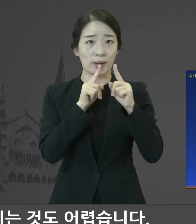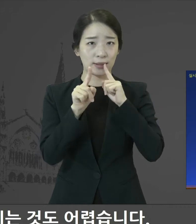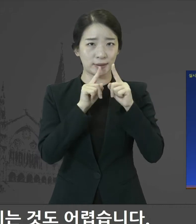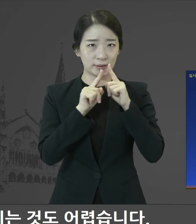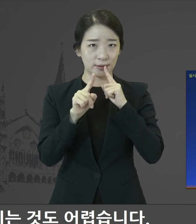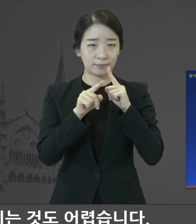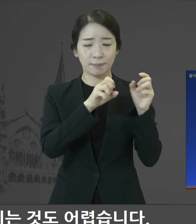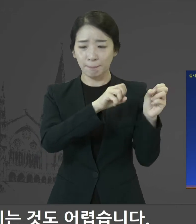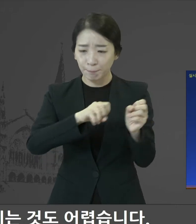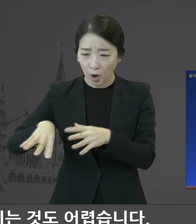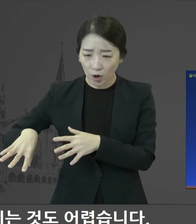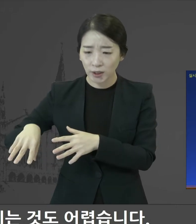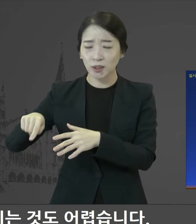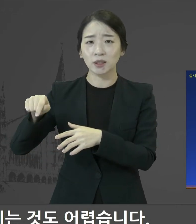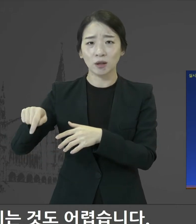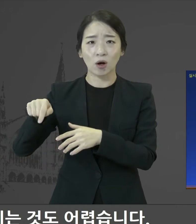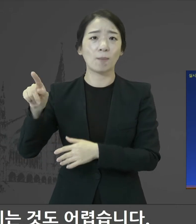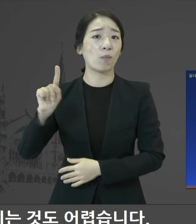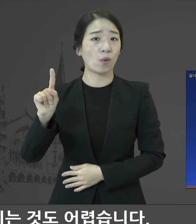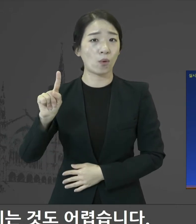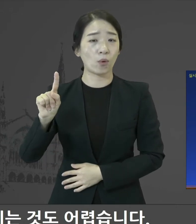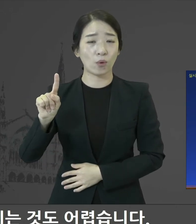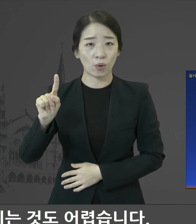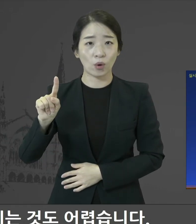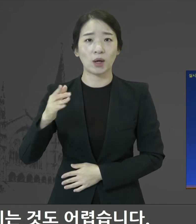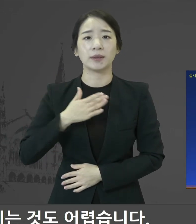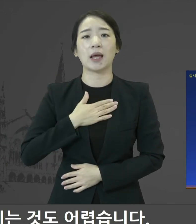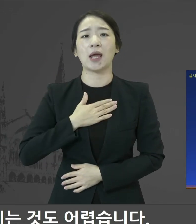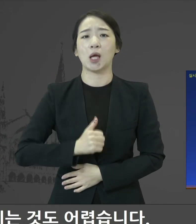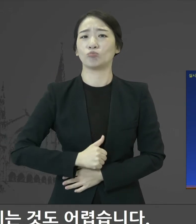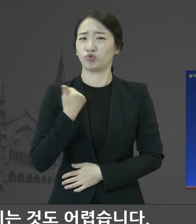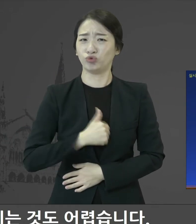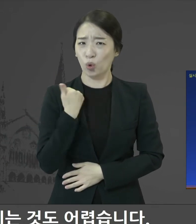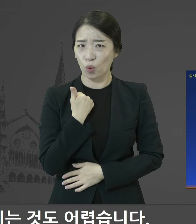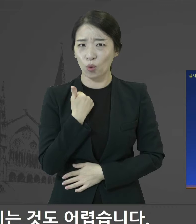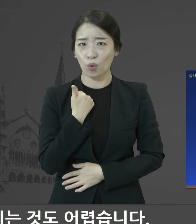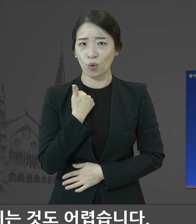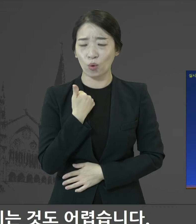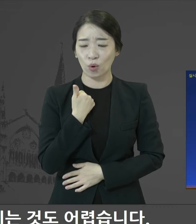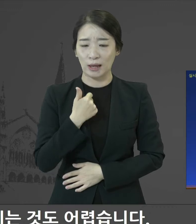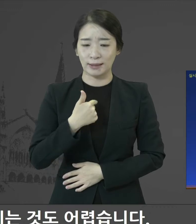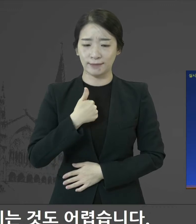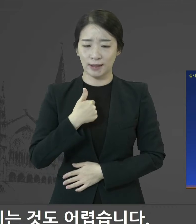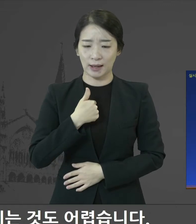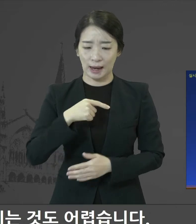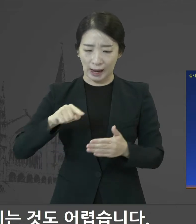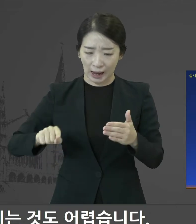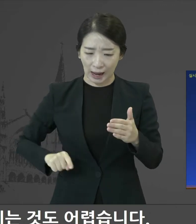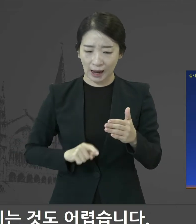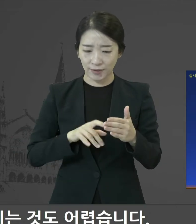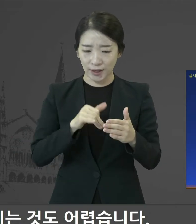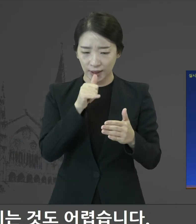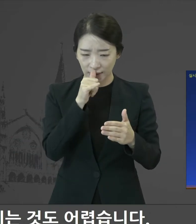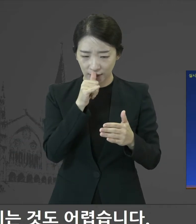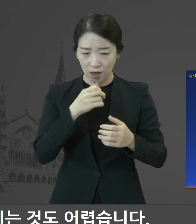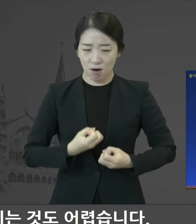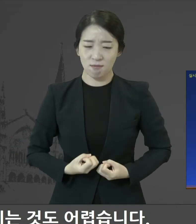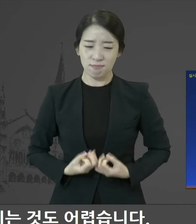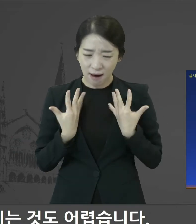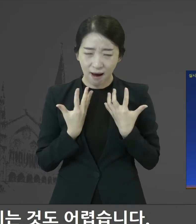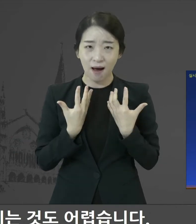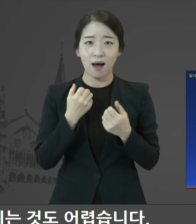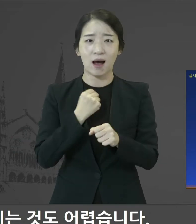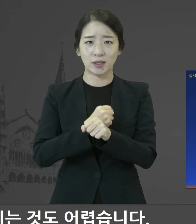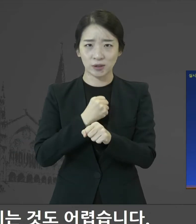것 중에 우리 안에 있는 분노, 우리 안에 있는 이 분노로 인해서 일어나고